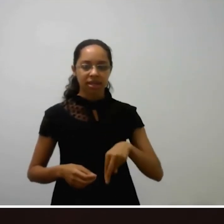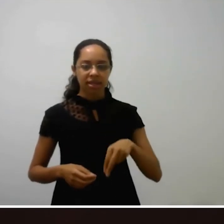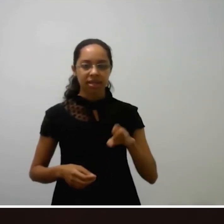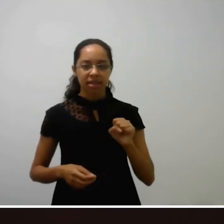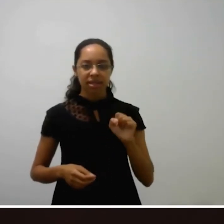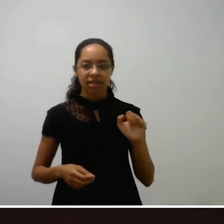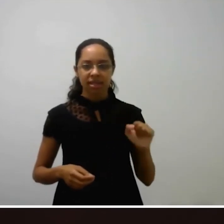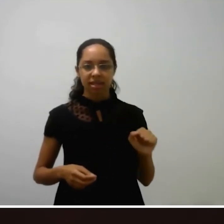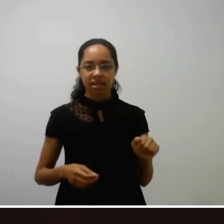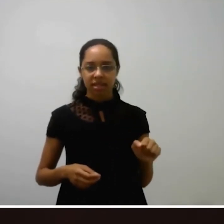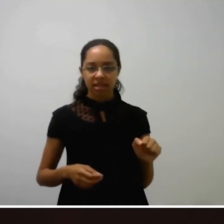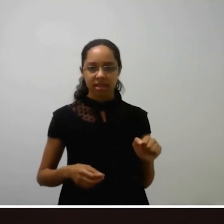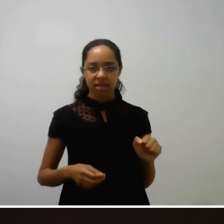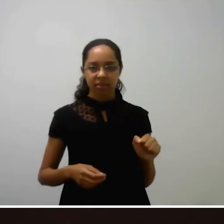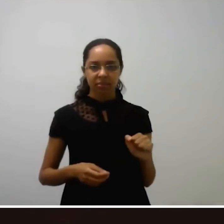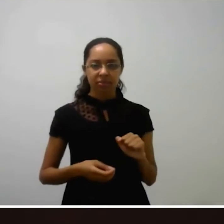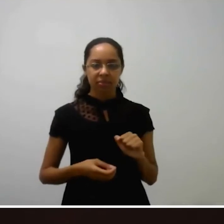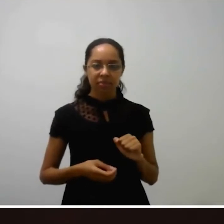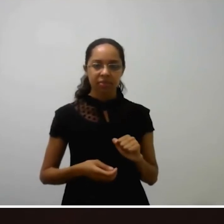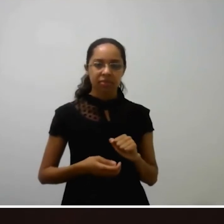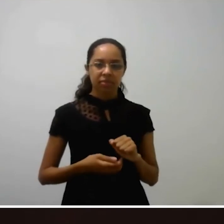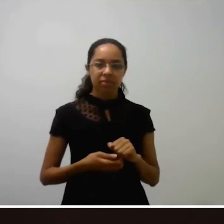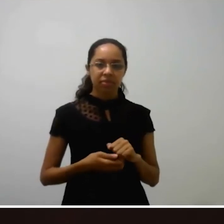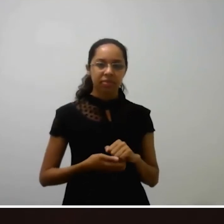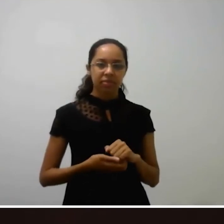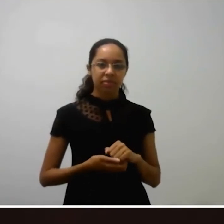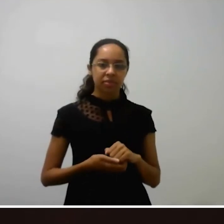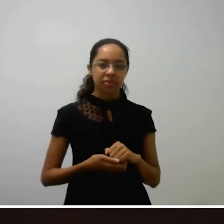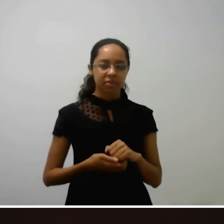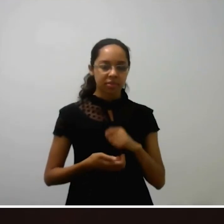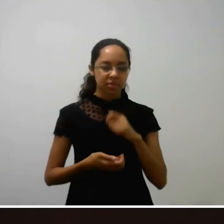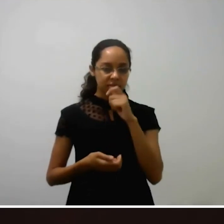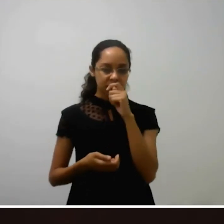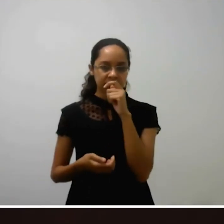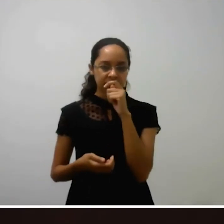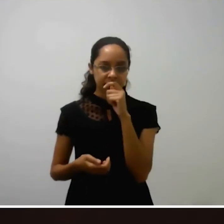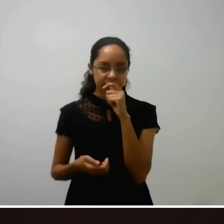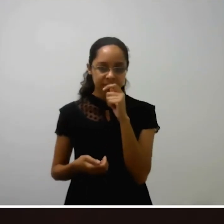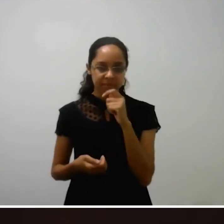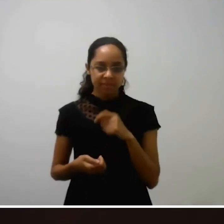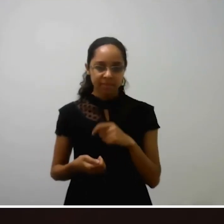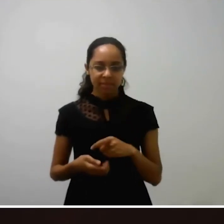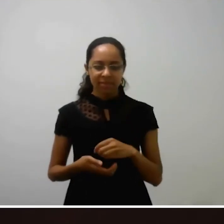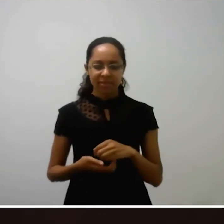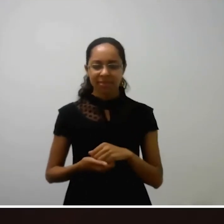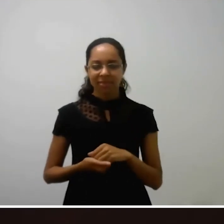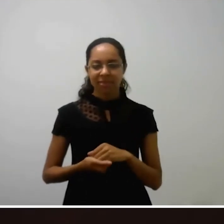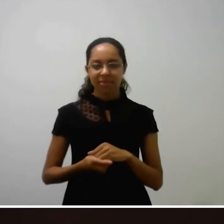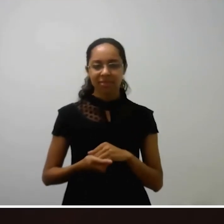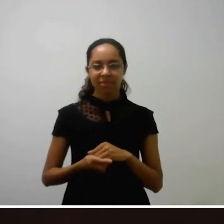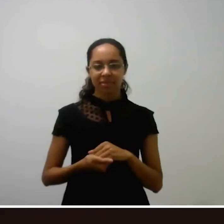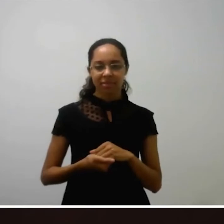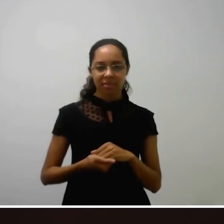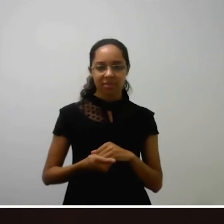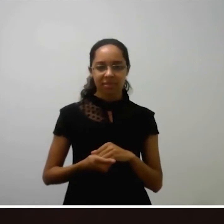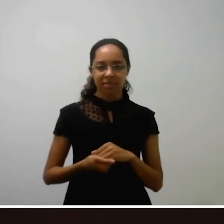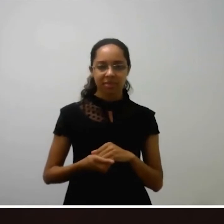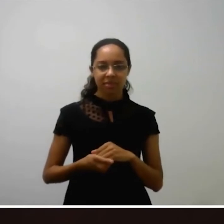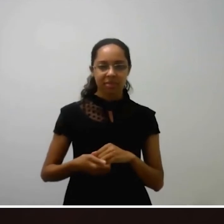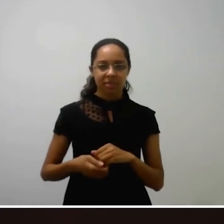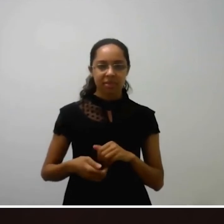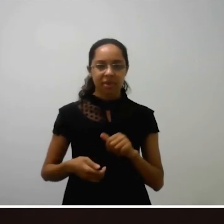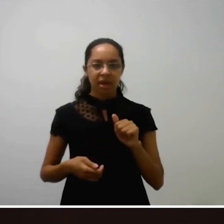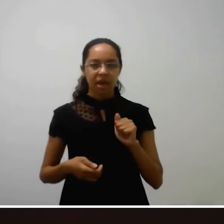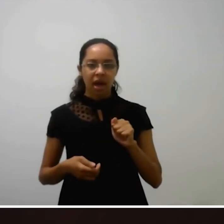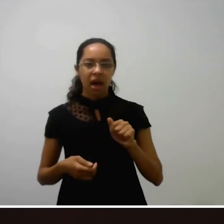da aversão contra Roma. Os albigenses receberam proteção das ricas